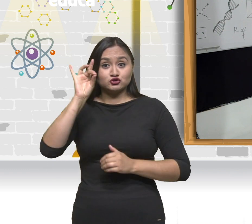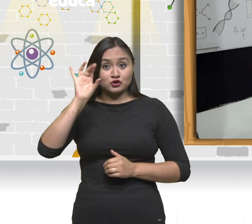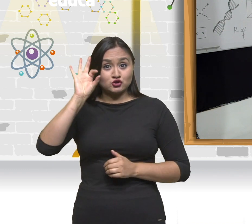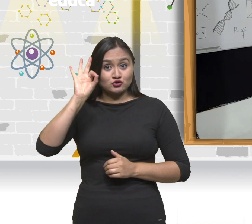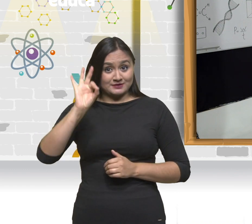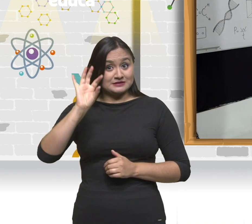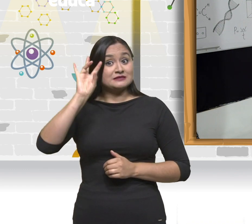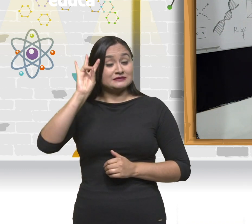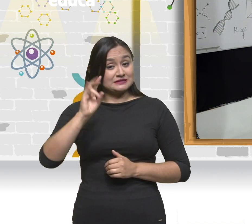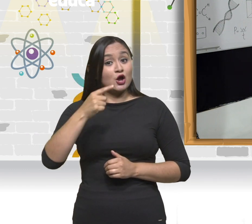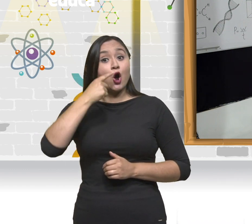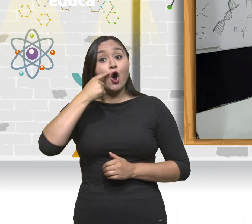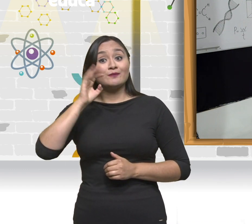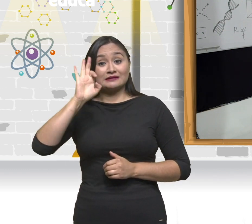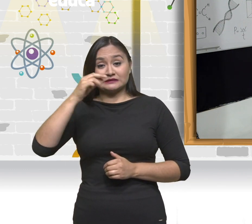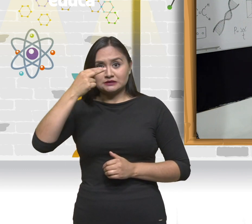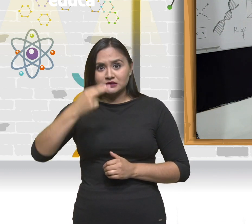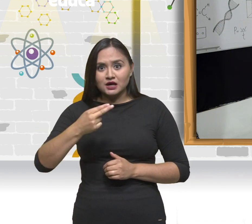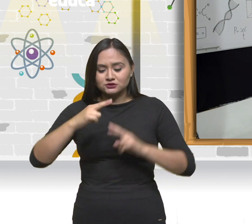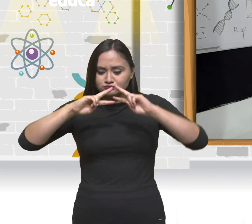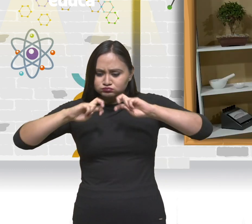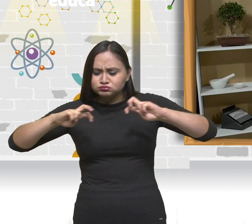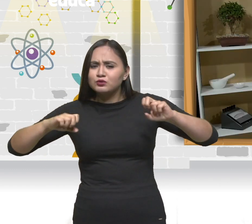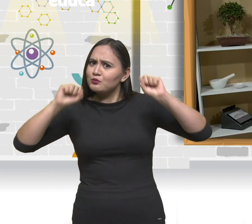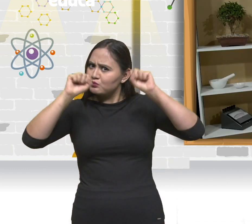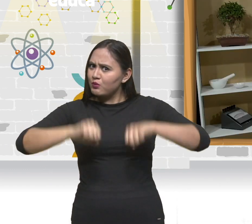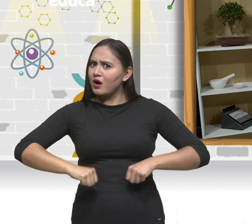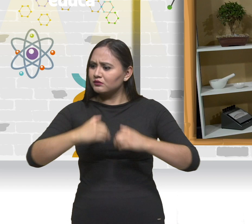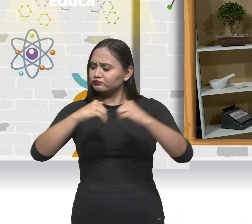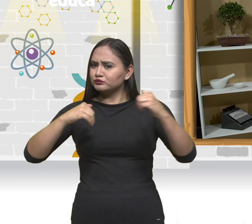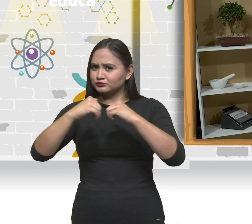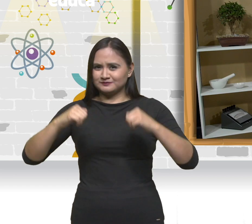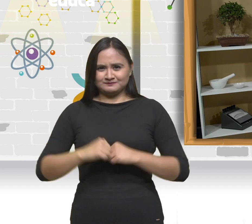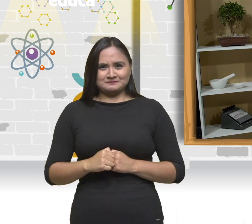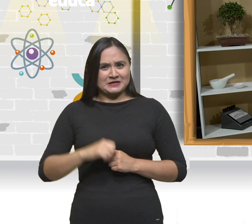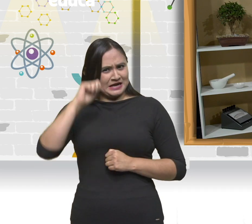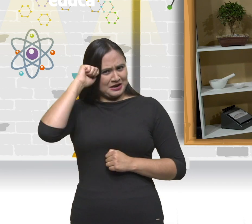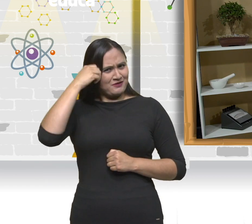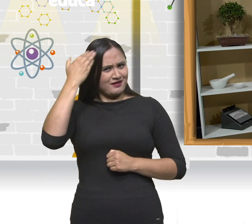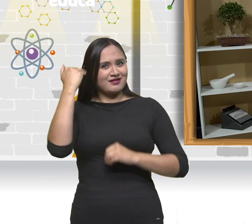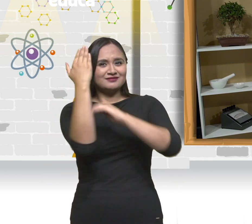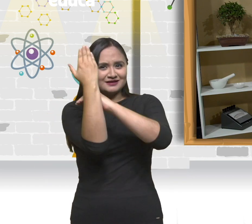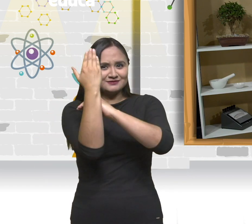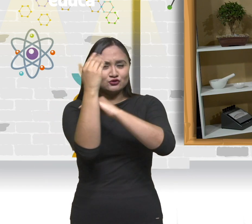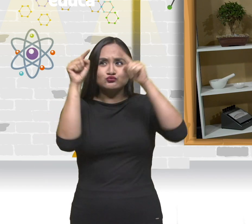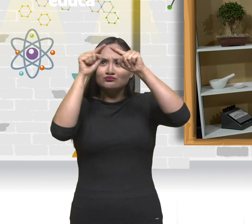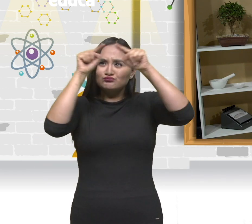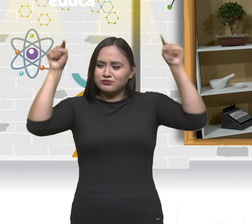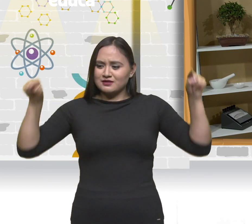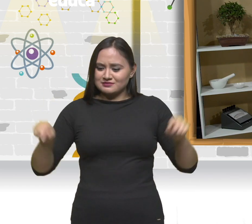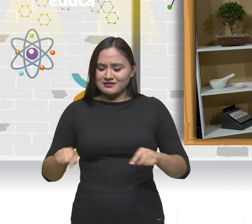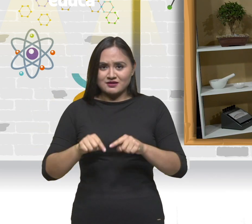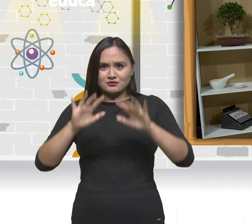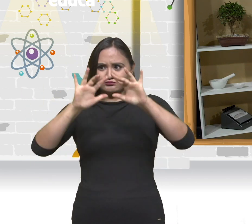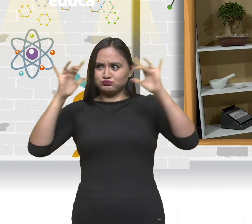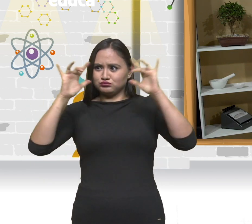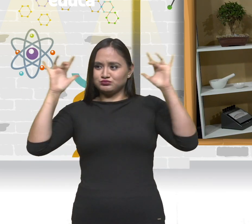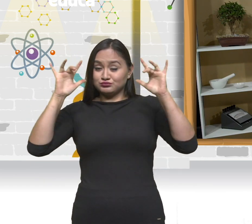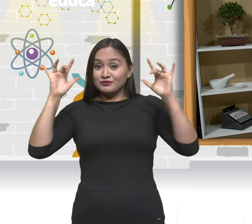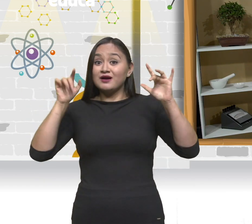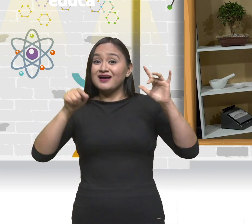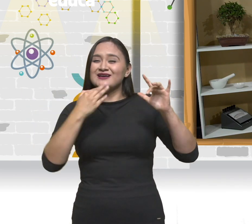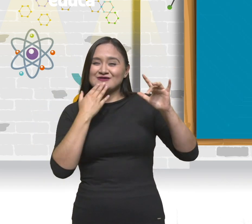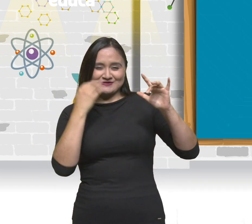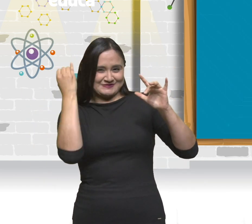electrón, gracias a su investigación de los rayos catódicos. ¿Te acuerdas de la televisión? El haz de luz que se refleja en la pantalla son los